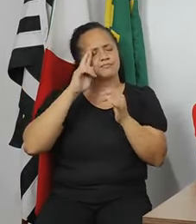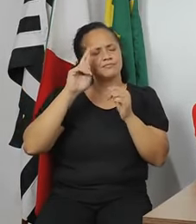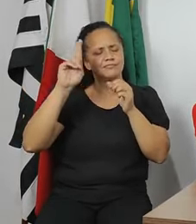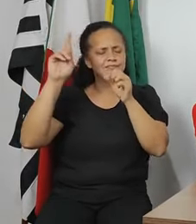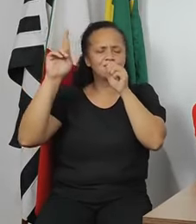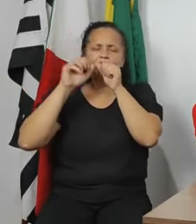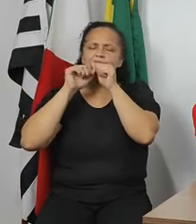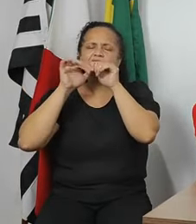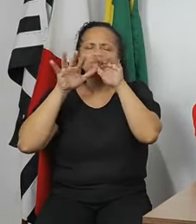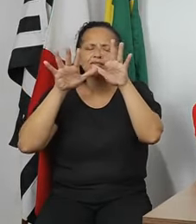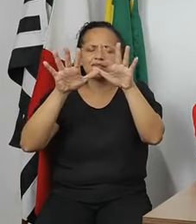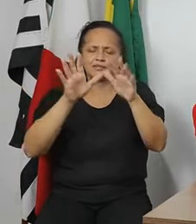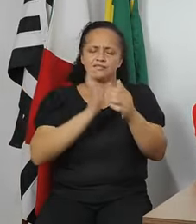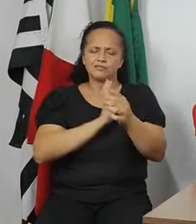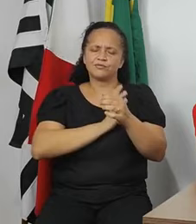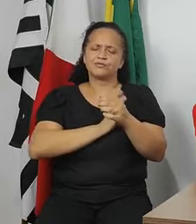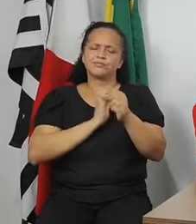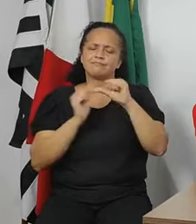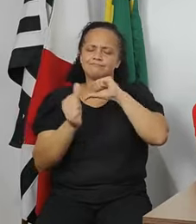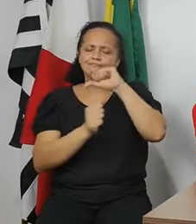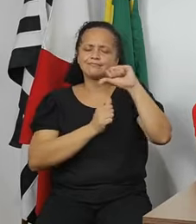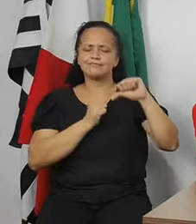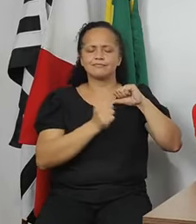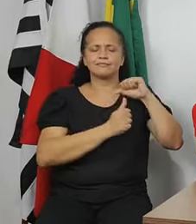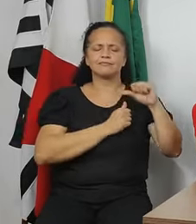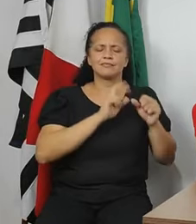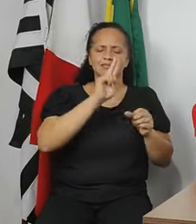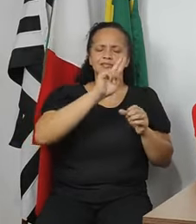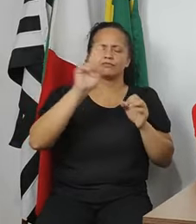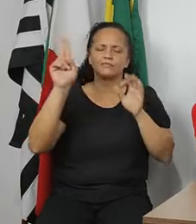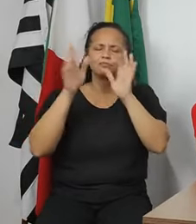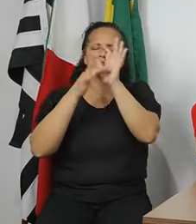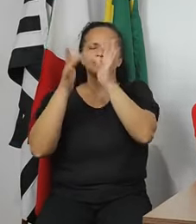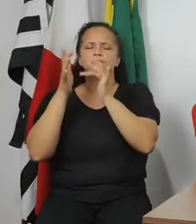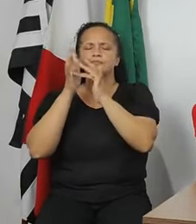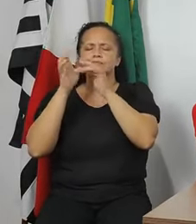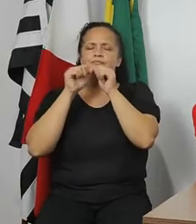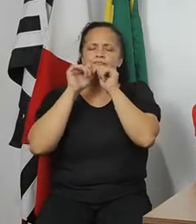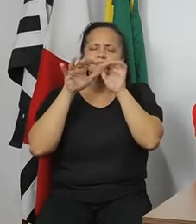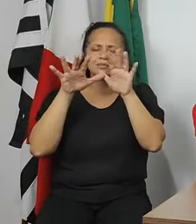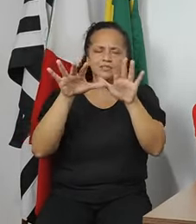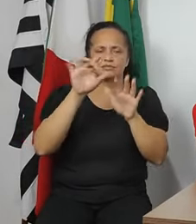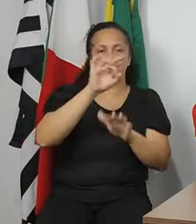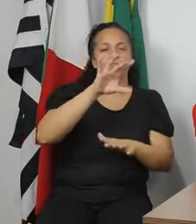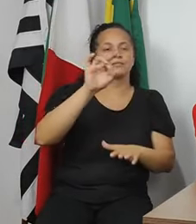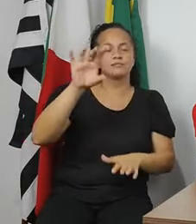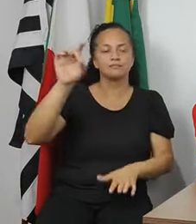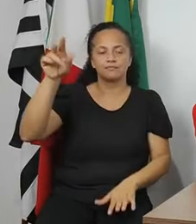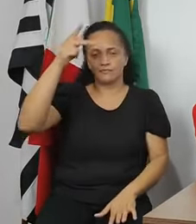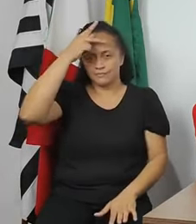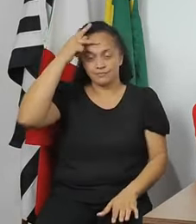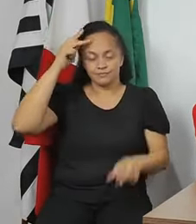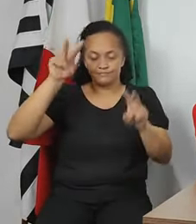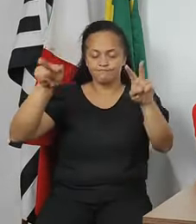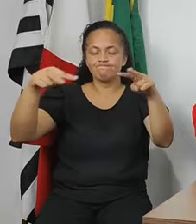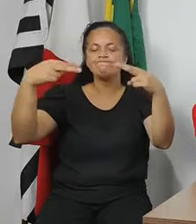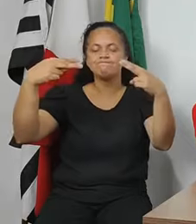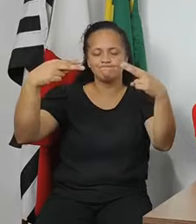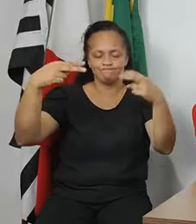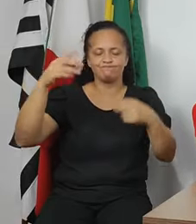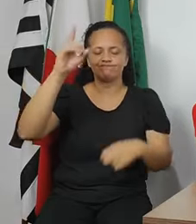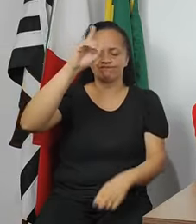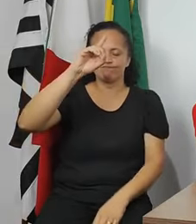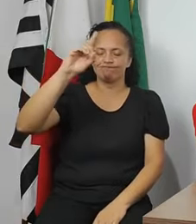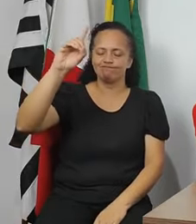em boa terra nos corações, ó Pai. Em nome de Jesus, ó Pai, nós abençoamos cada pessoa que está nos assistindo, Pai. Que a tua